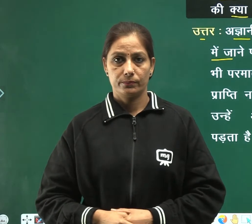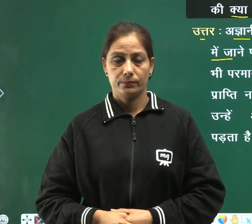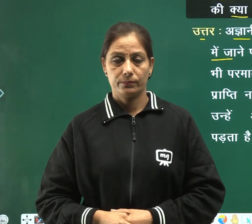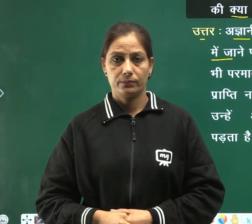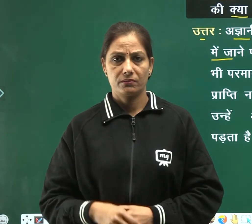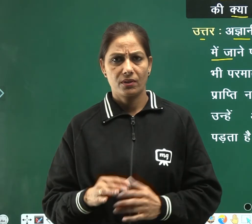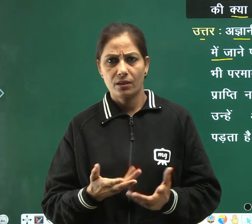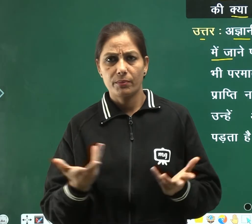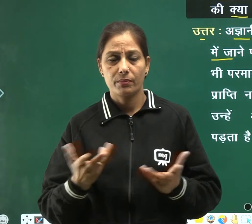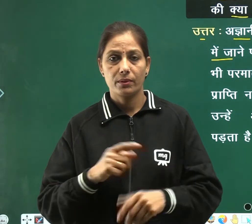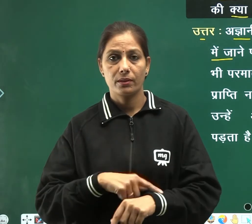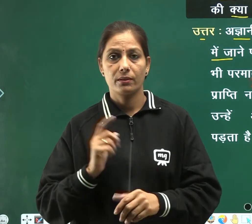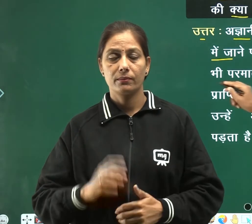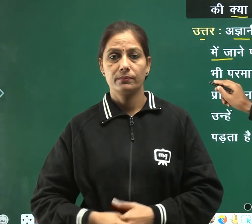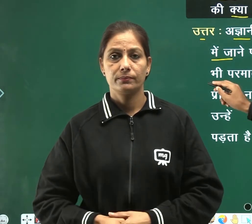कभी भी